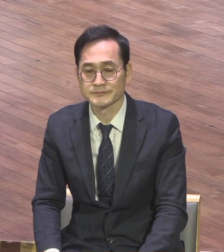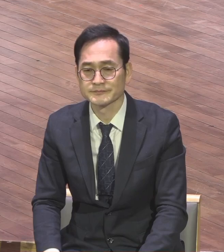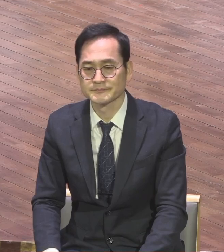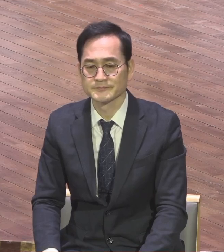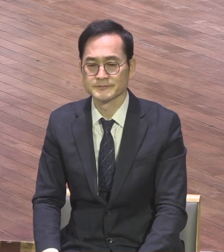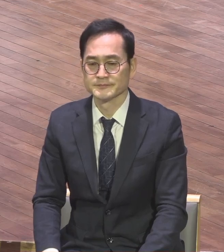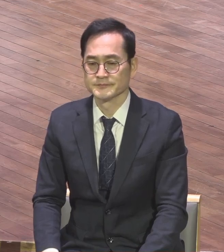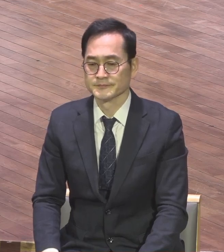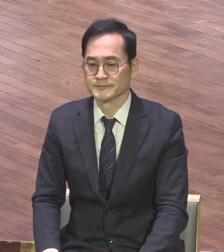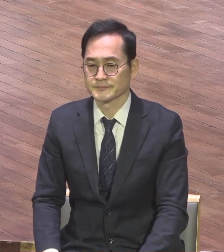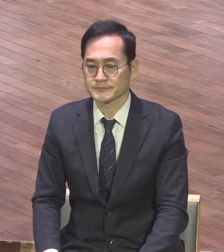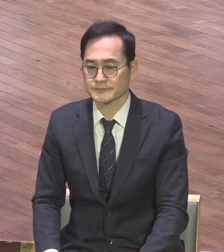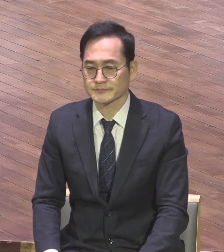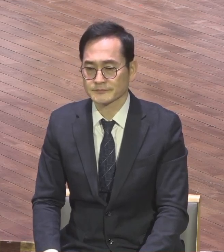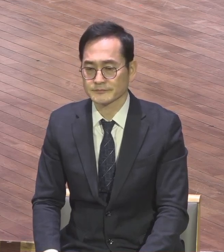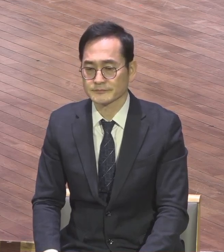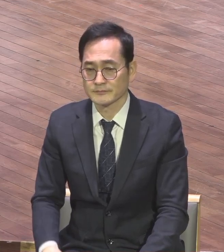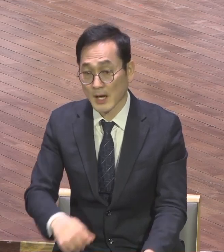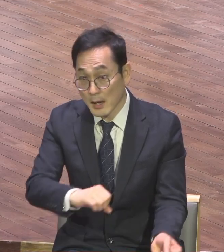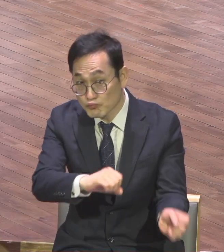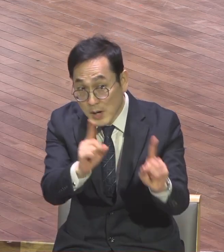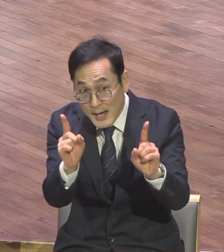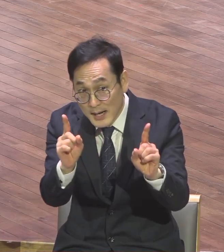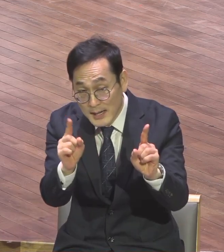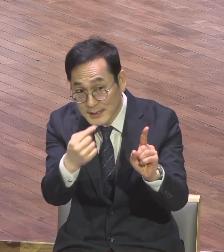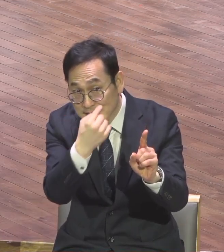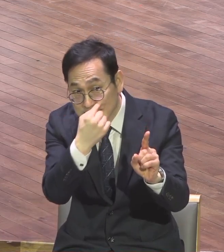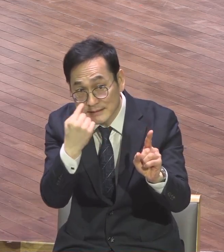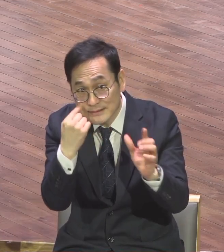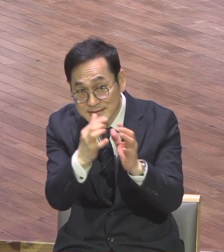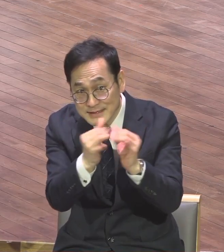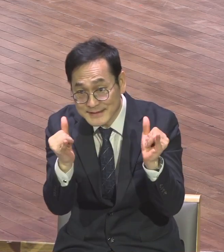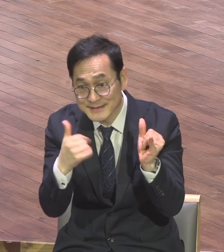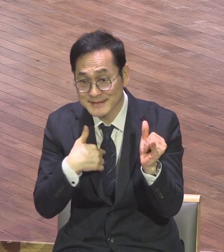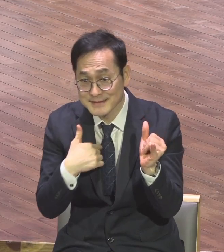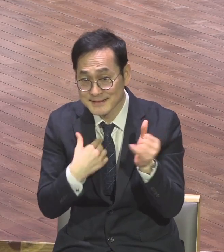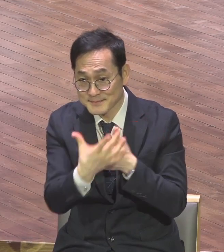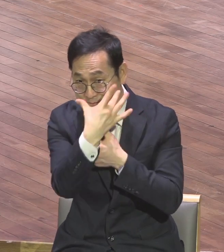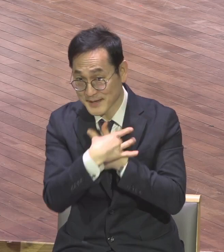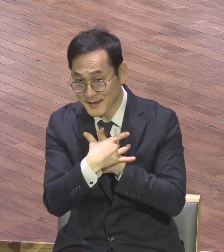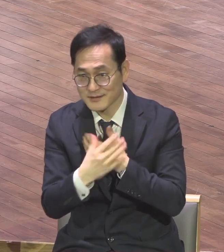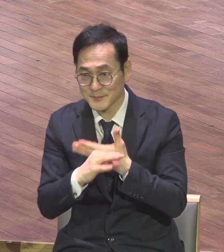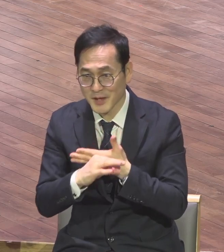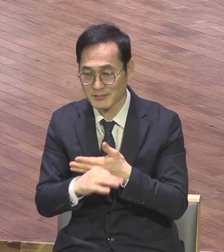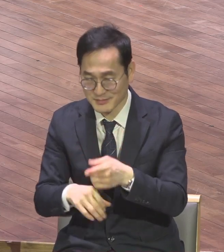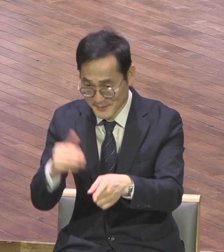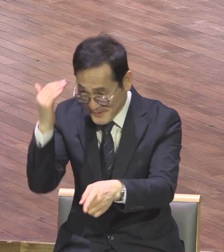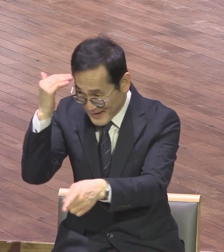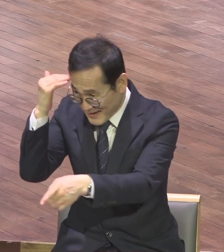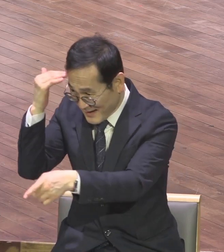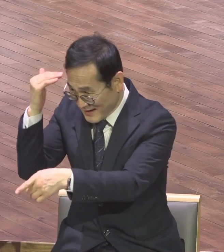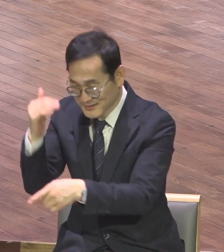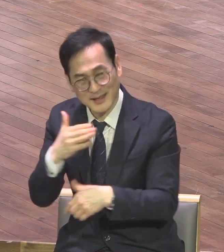그런데 우리가 부활의 증인으로 서게 되면은 모든 장애물들이